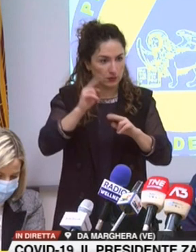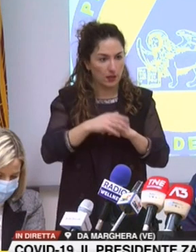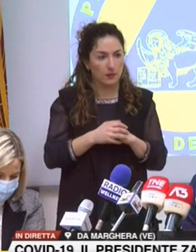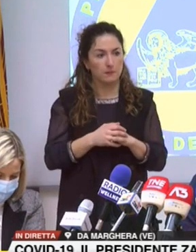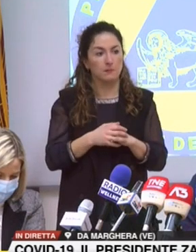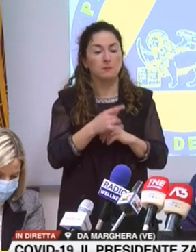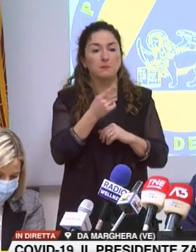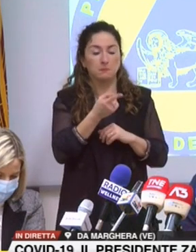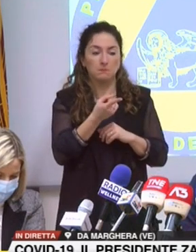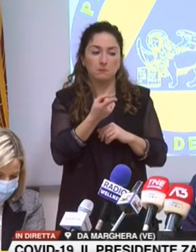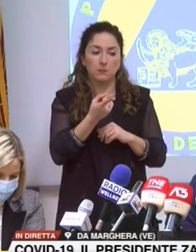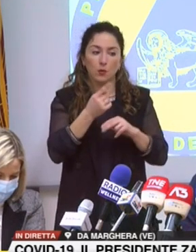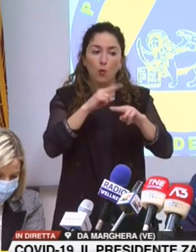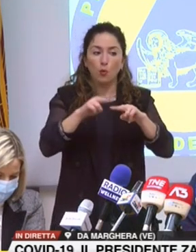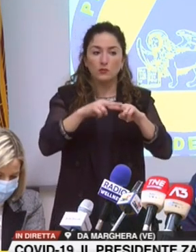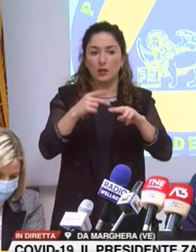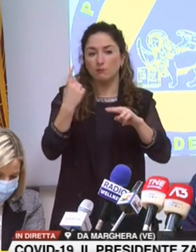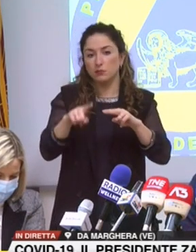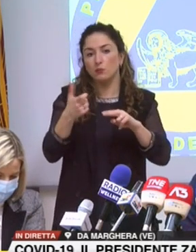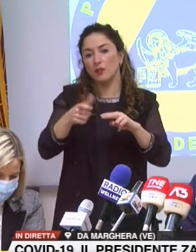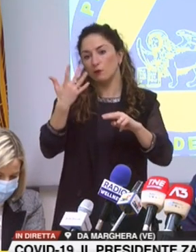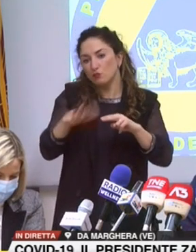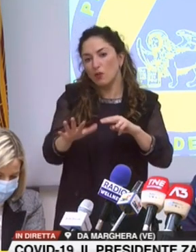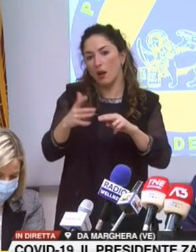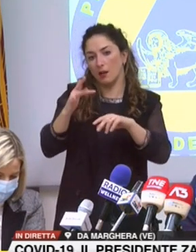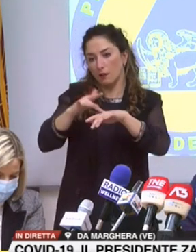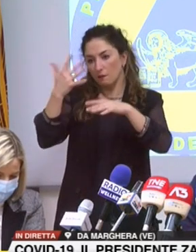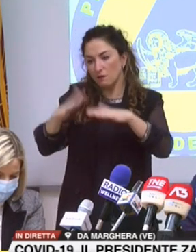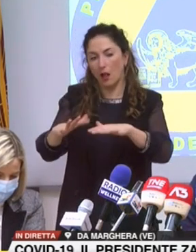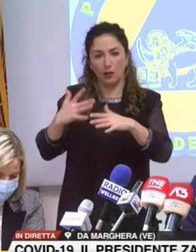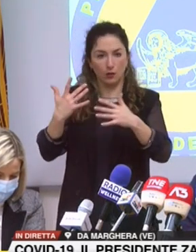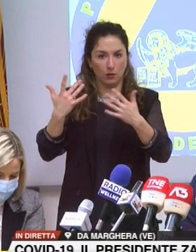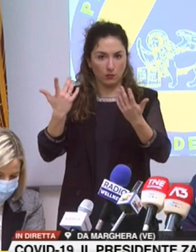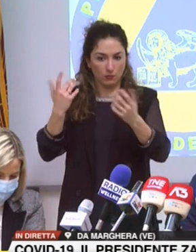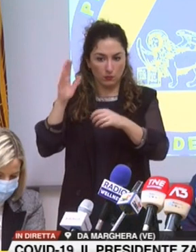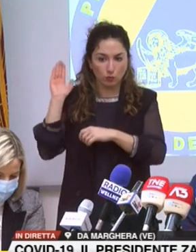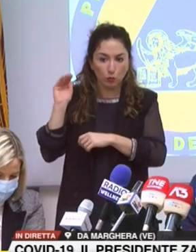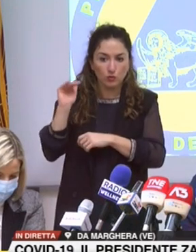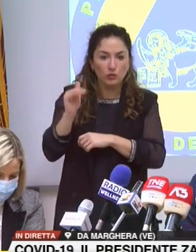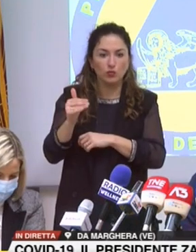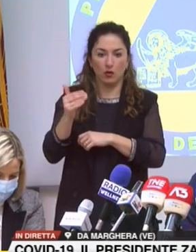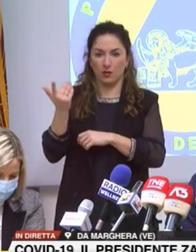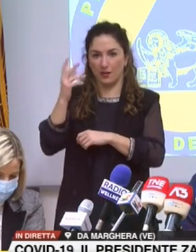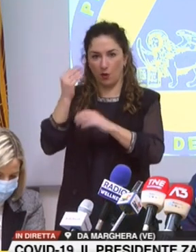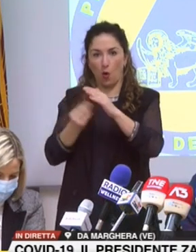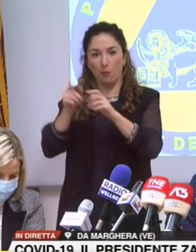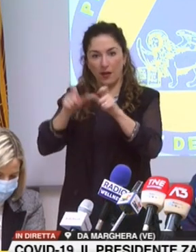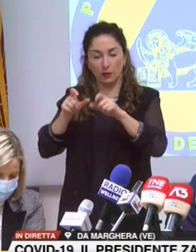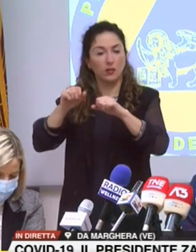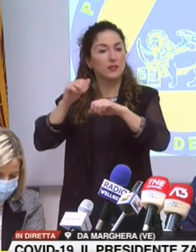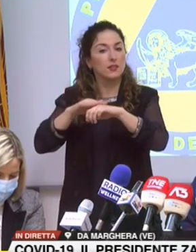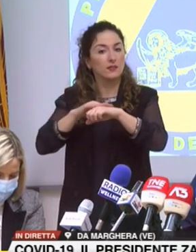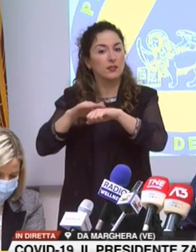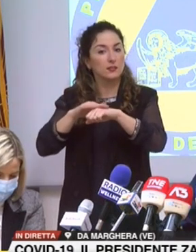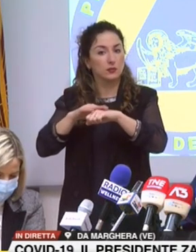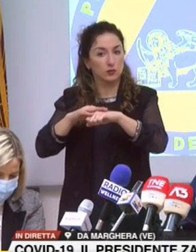comprovata efficacia, già conosciute, già sperimentate, già attuate quotidianamente da tutti gli operatori del Servizio Sanitario Regionale.